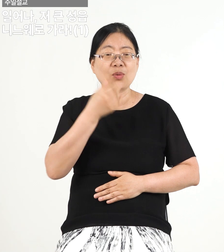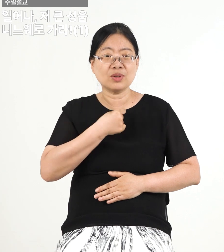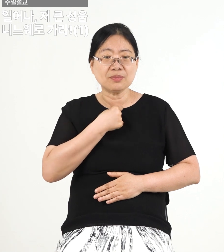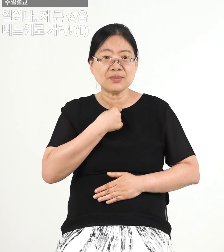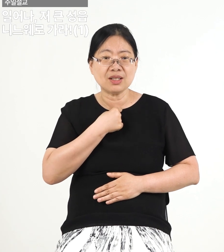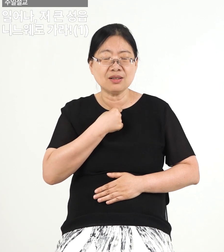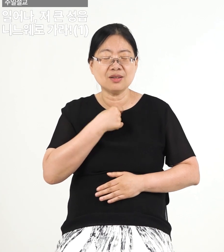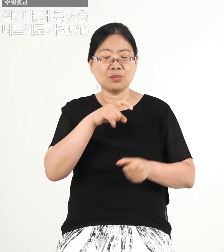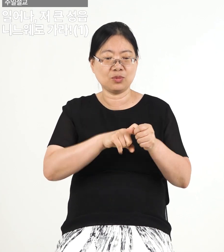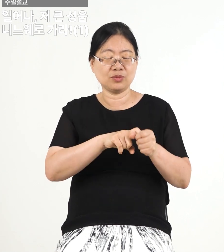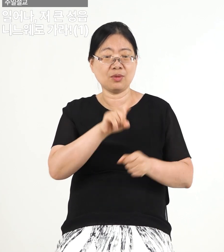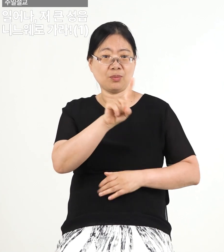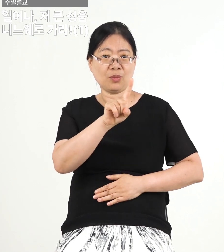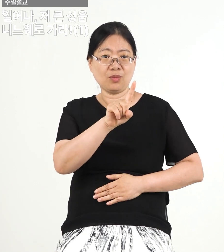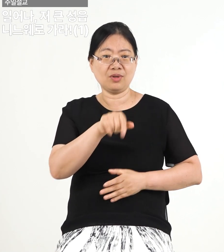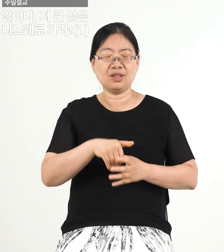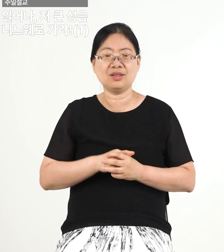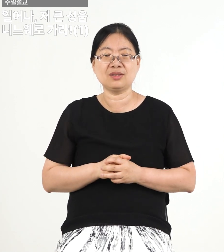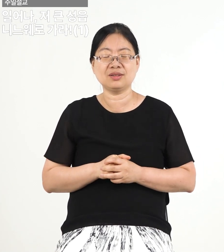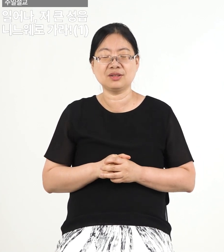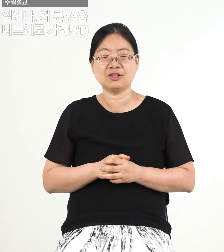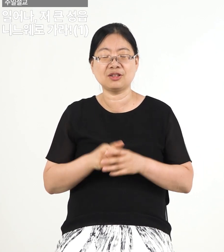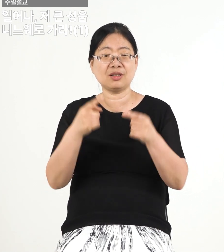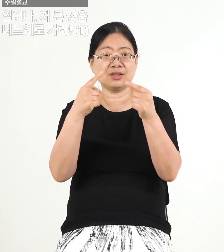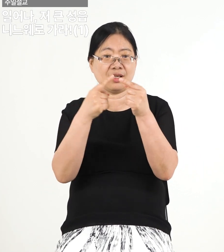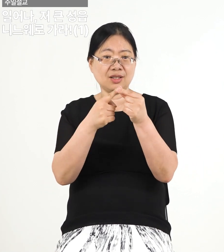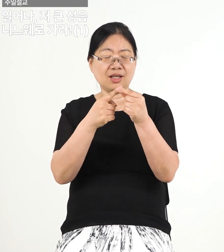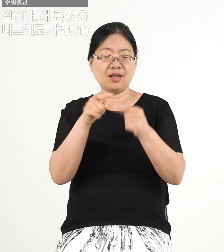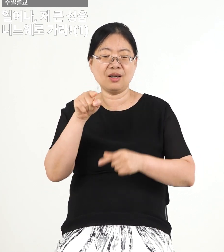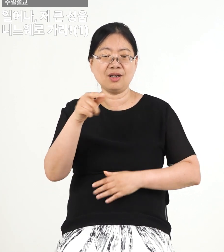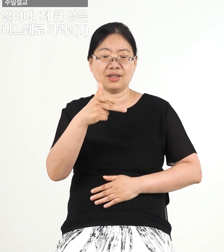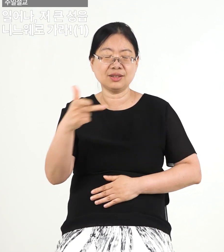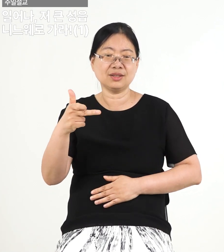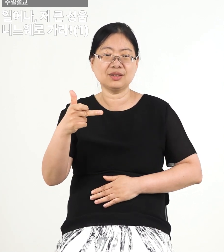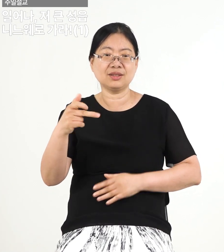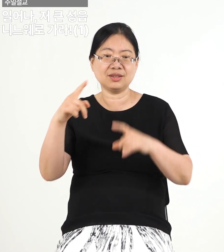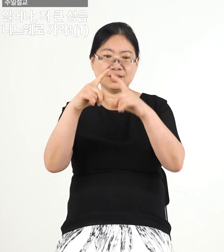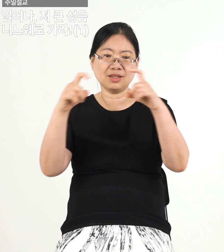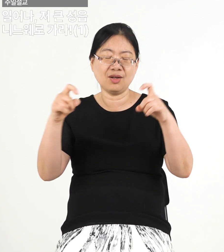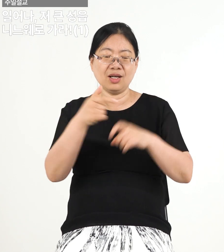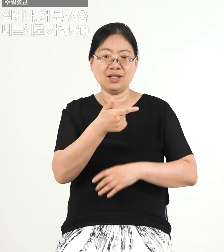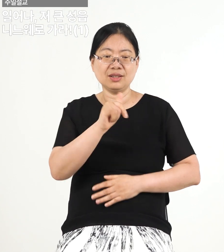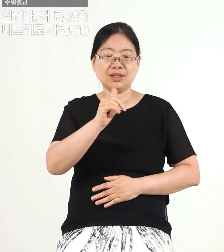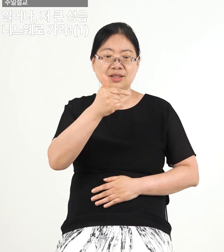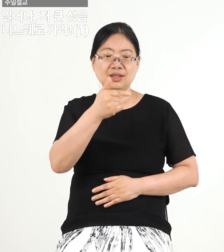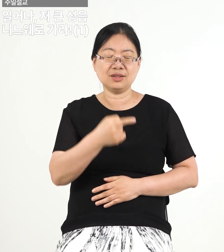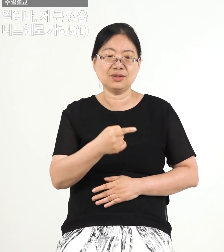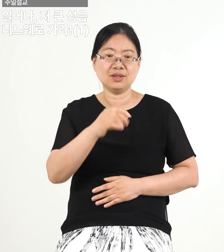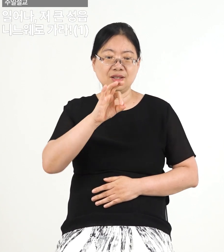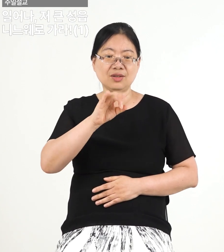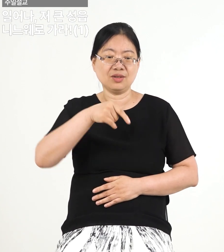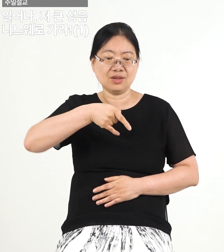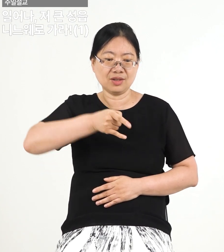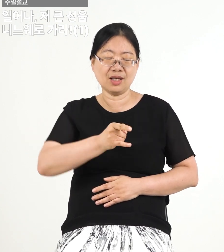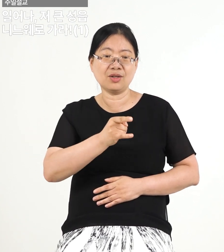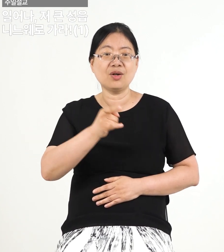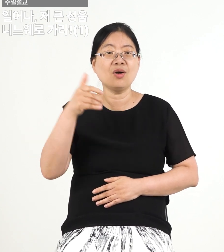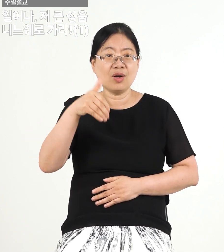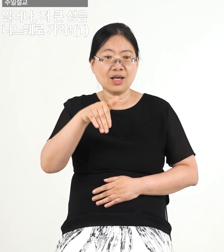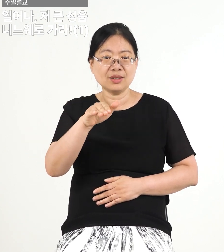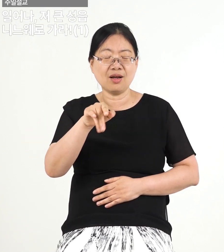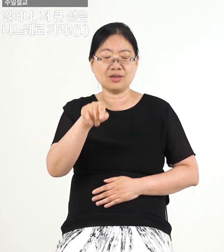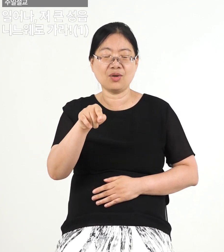하는 주목적이, 첫째는 저 큰 성읍 니느웨로 가서